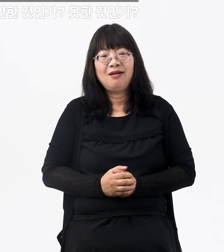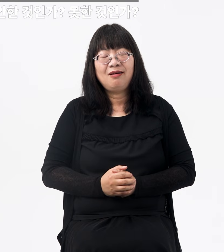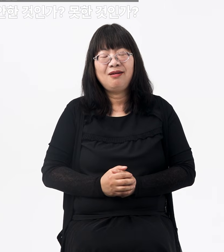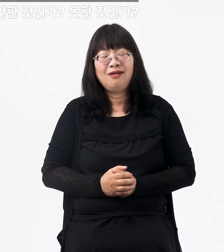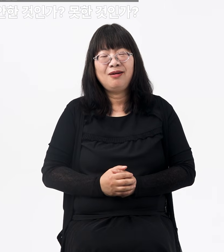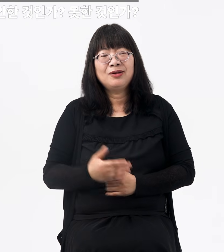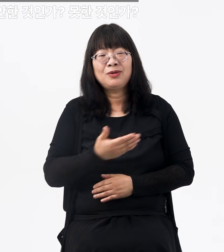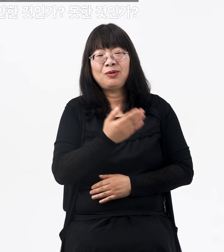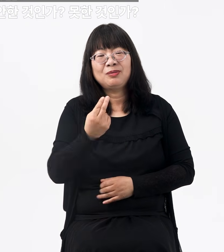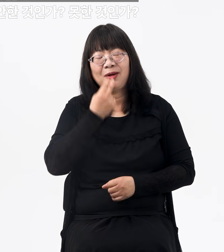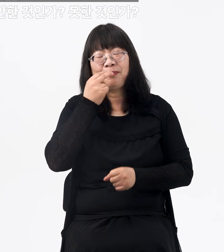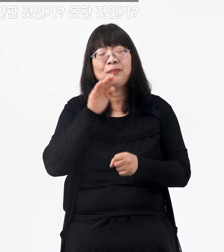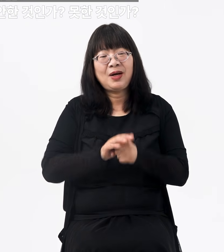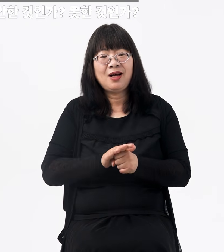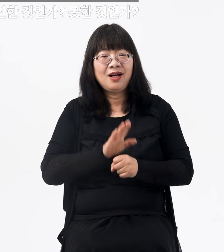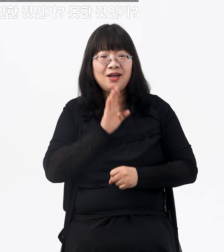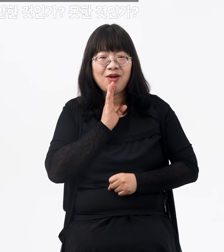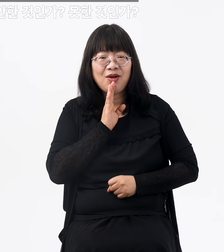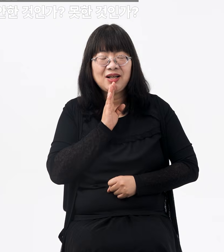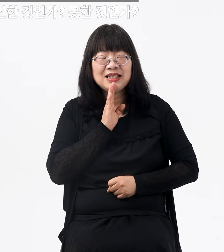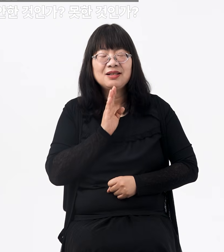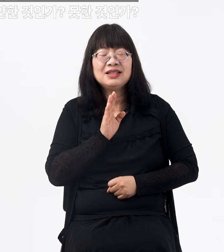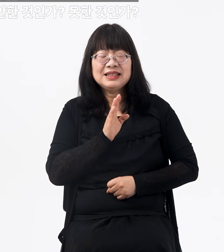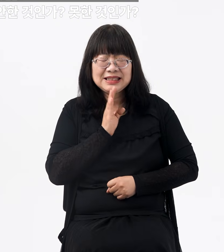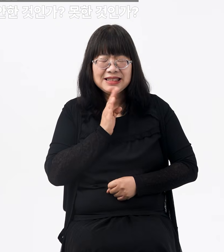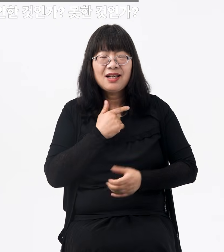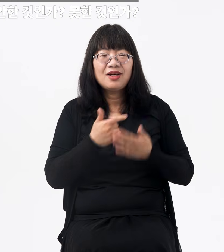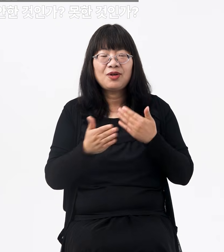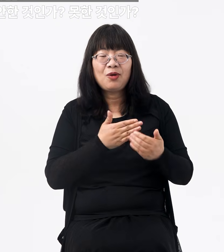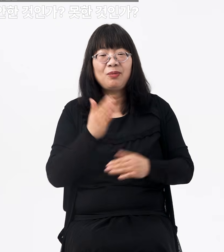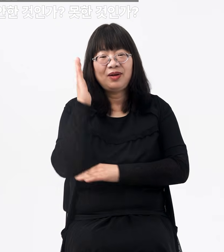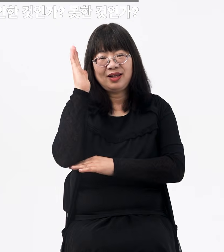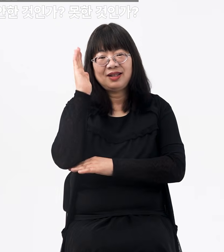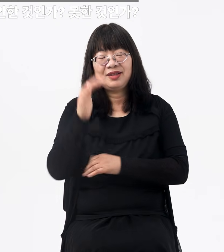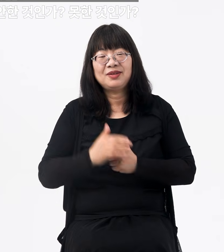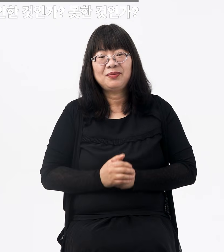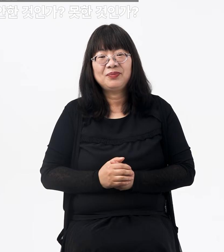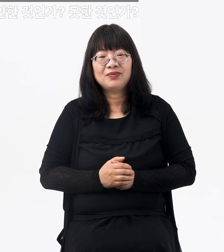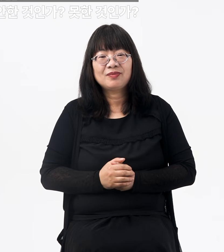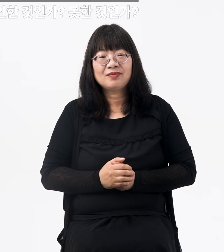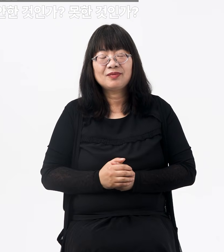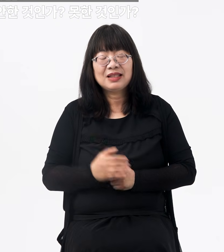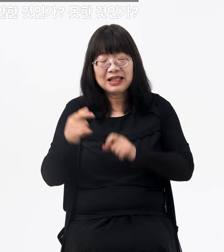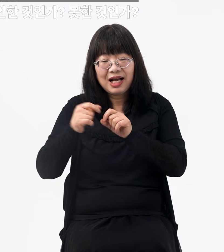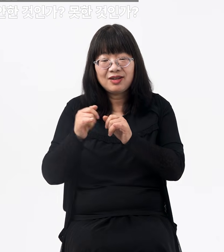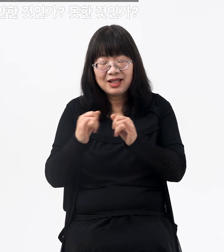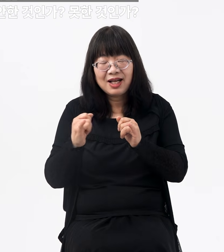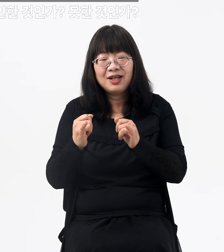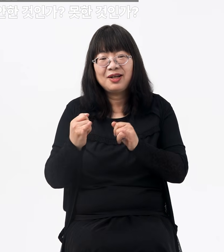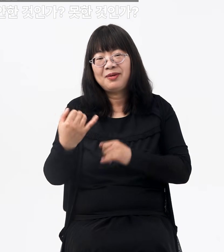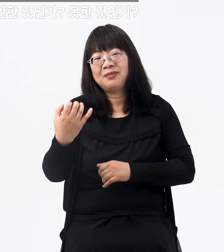노릇이에요? 실화입니다, 실화. 아주 가까운 분한테 들은 얘기예요.